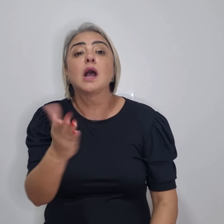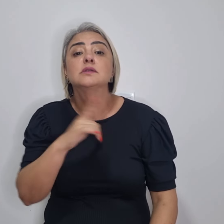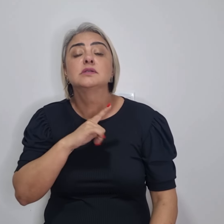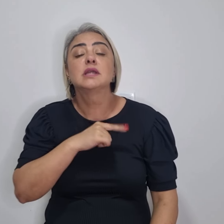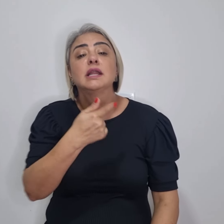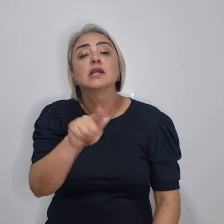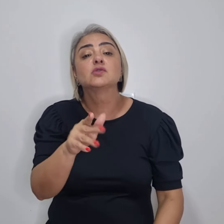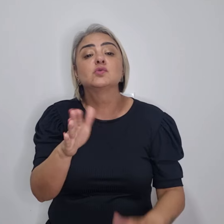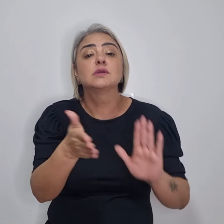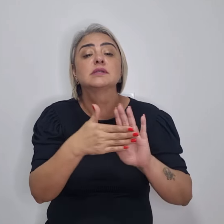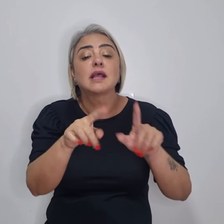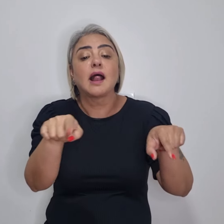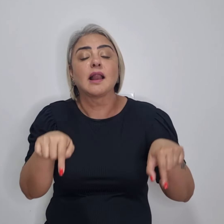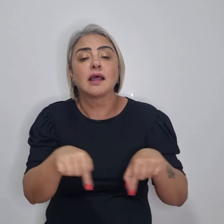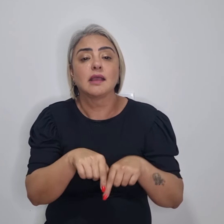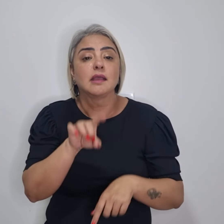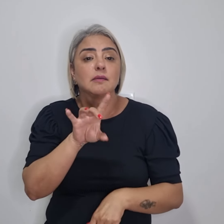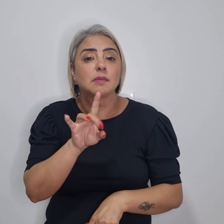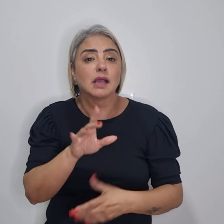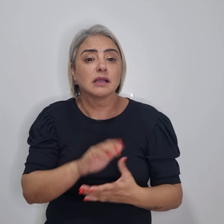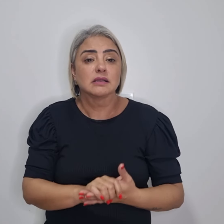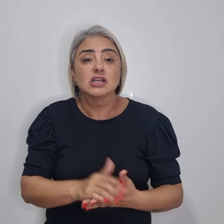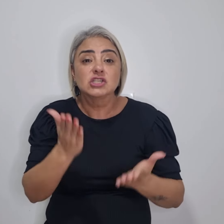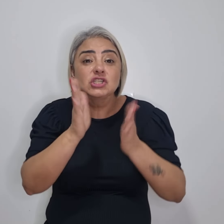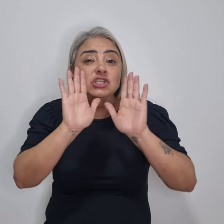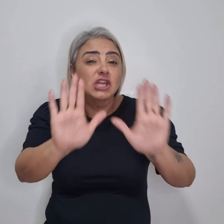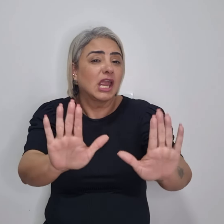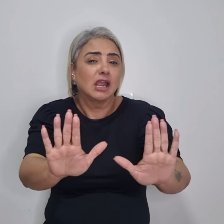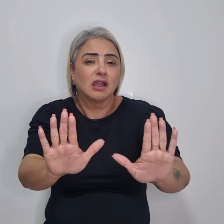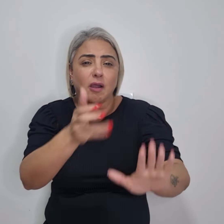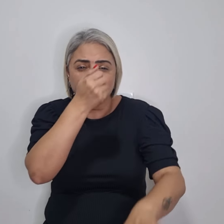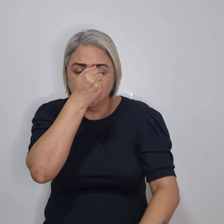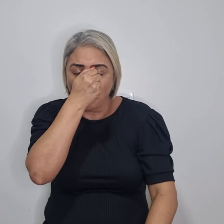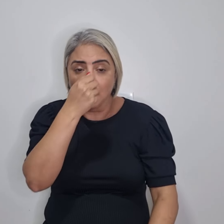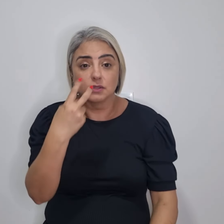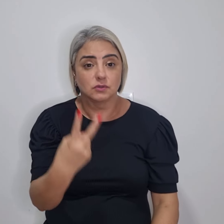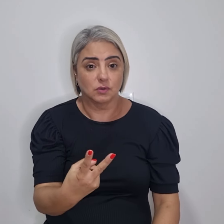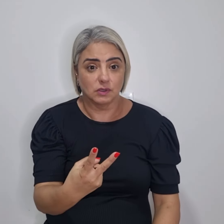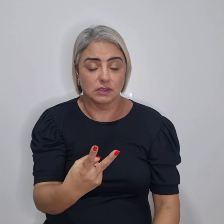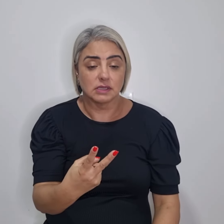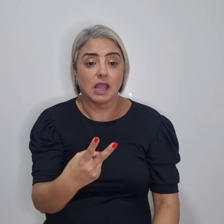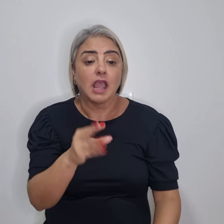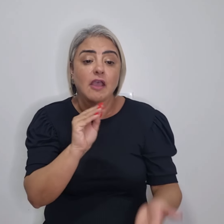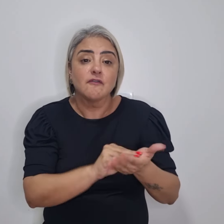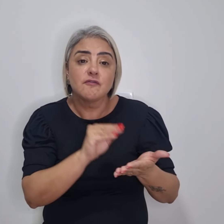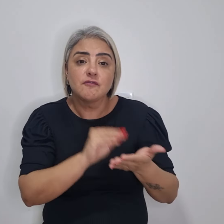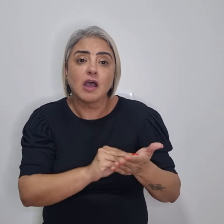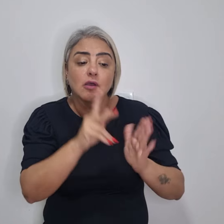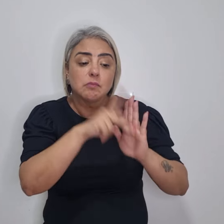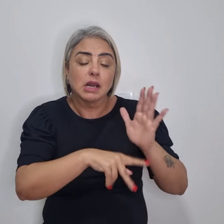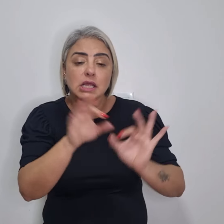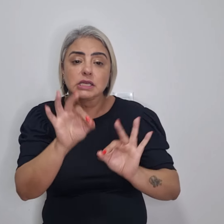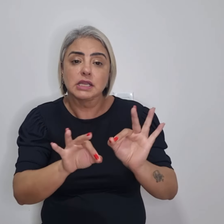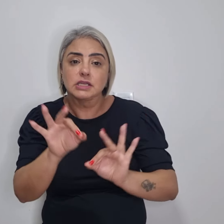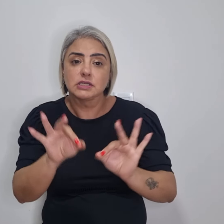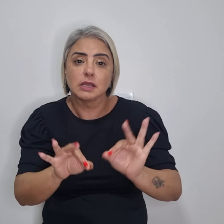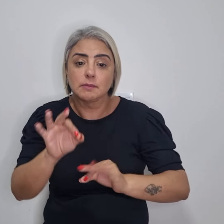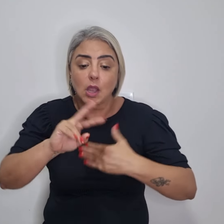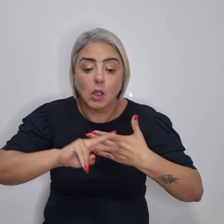sala? Basta de superlotação. 2. Falta de planejamento gera custos